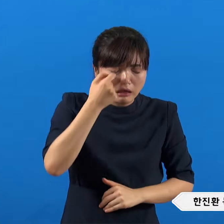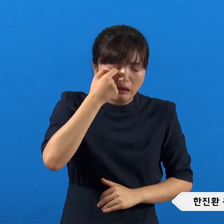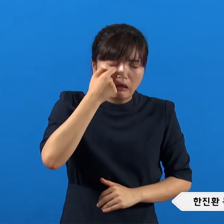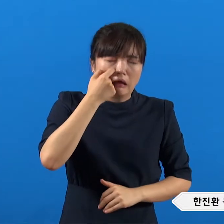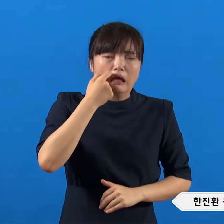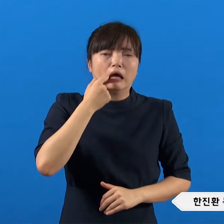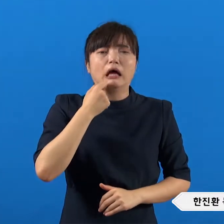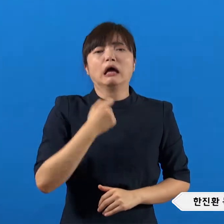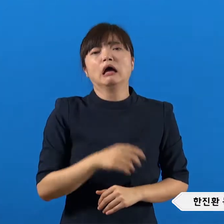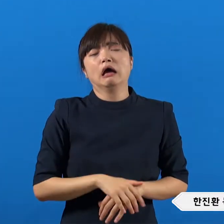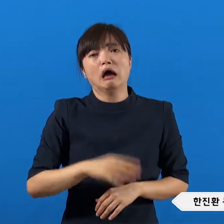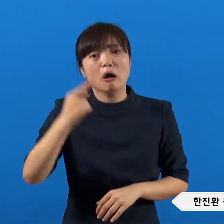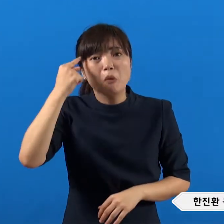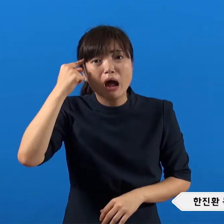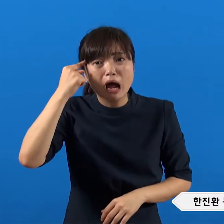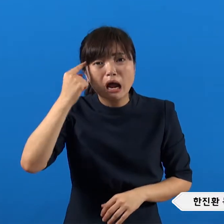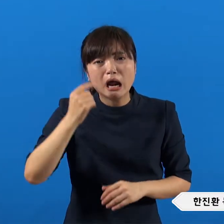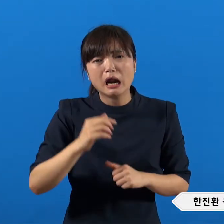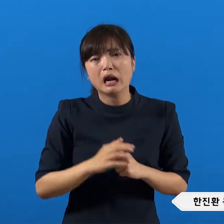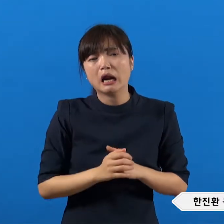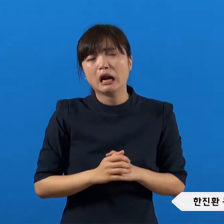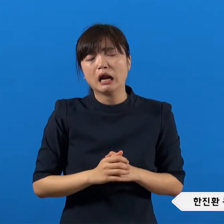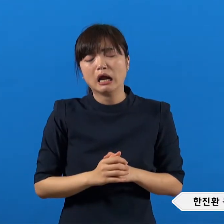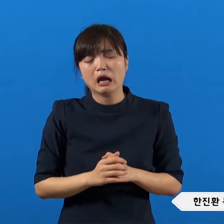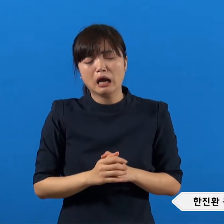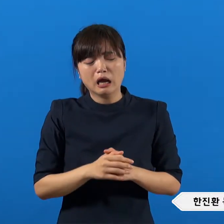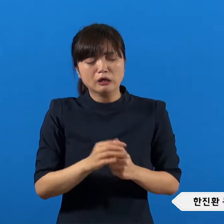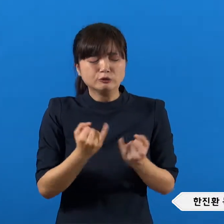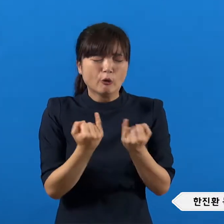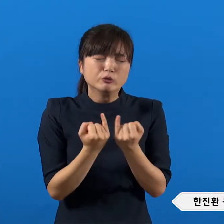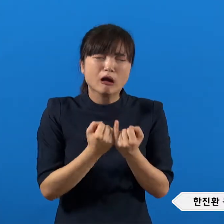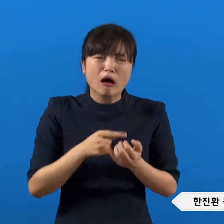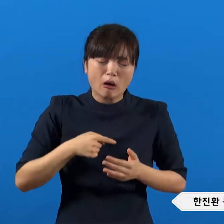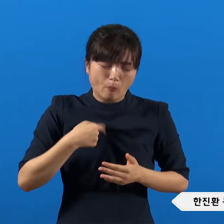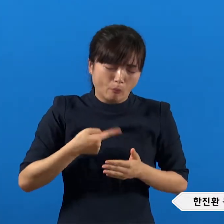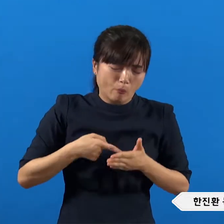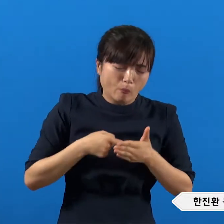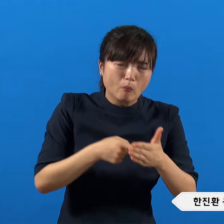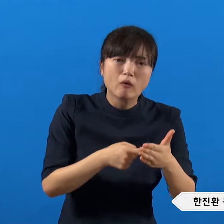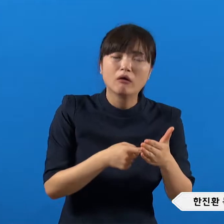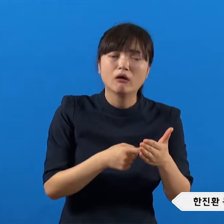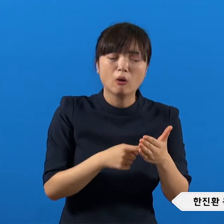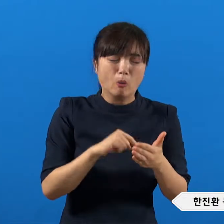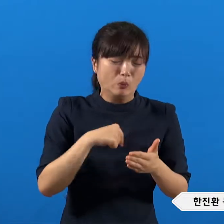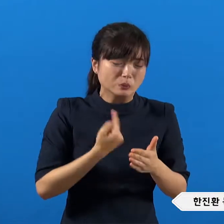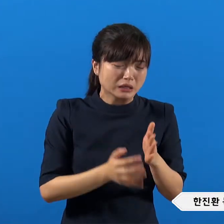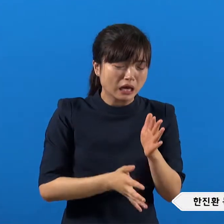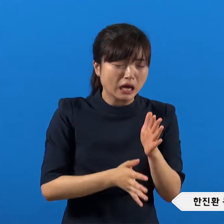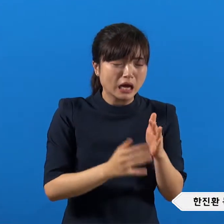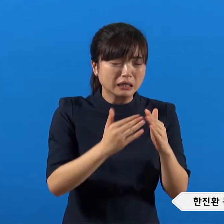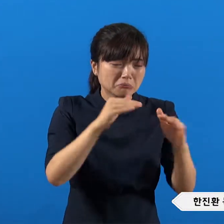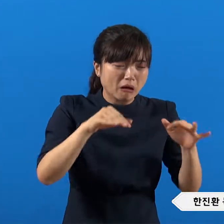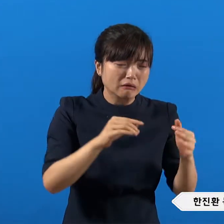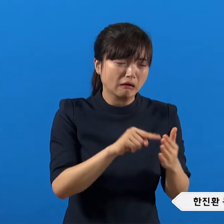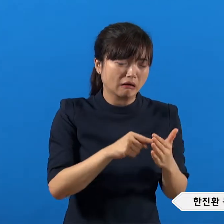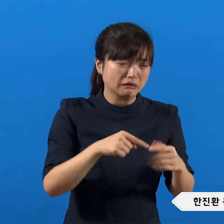여자 혼자의 몸으로 그 조그만 러시아 시골 마을에 들어가 사는 것이 얼마나 힘들고 얼마나